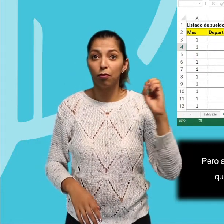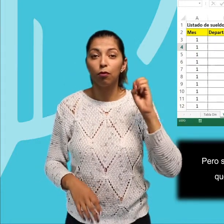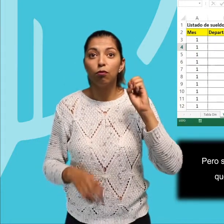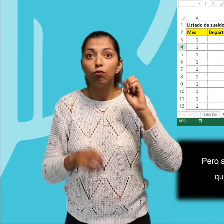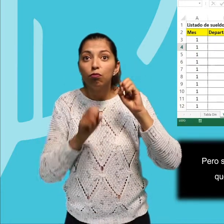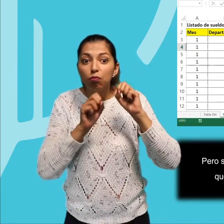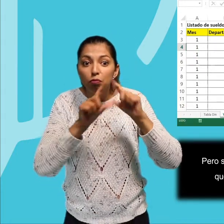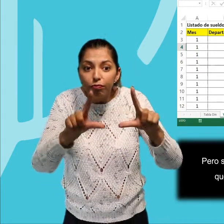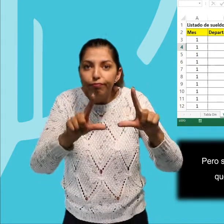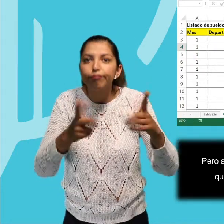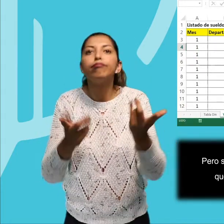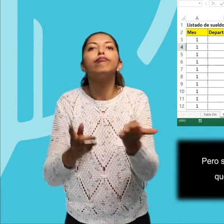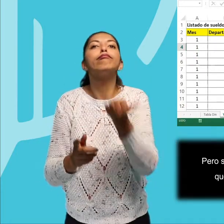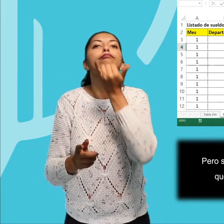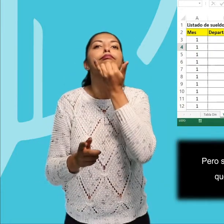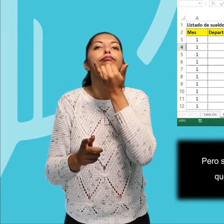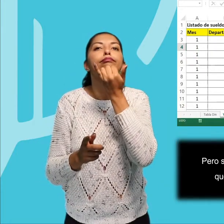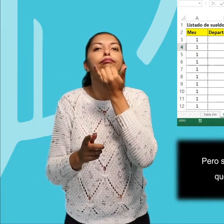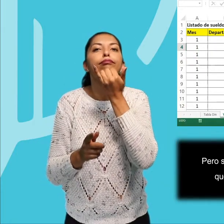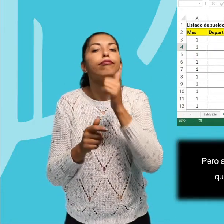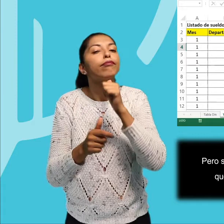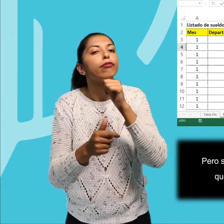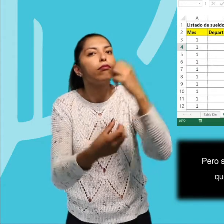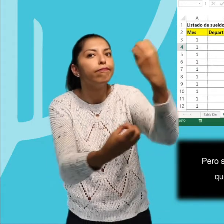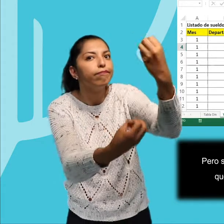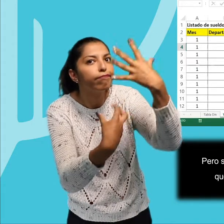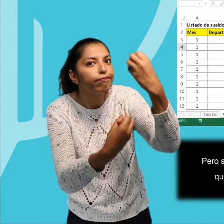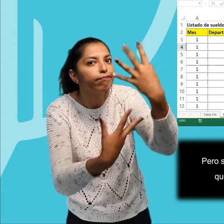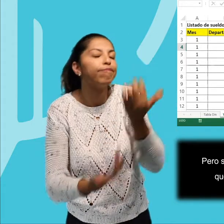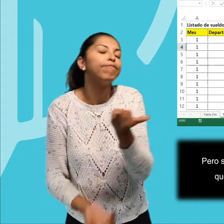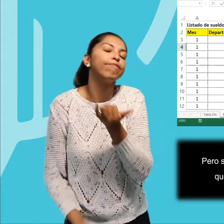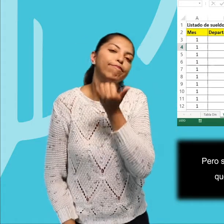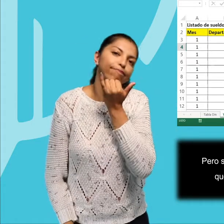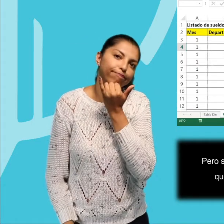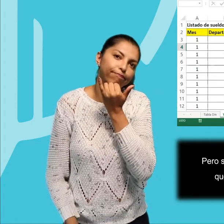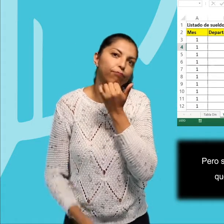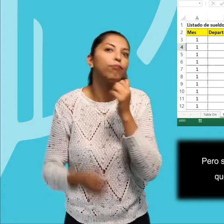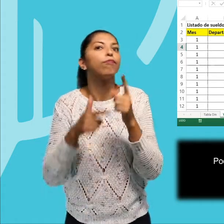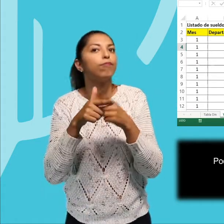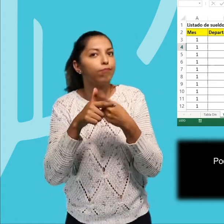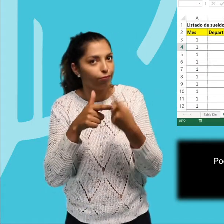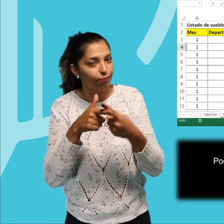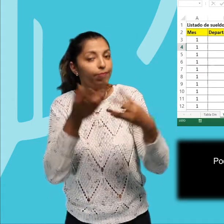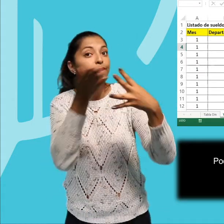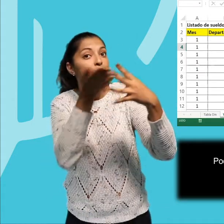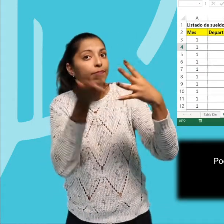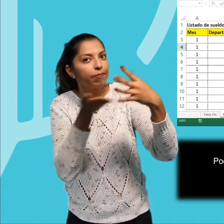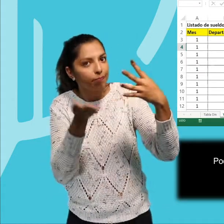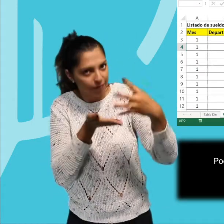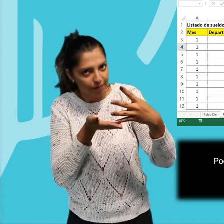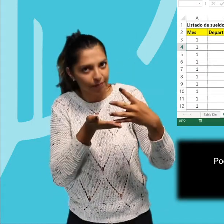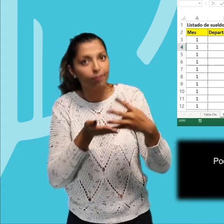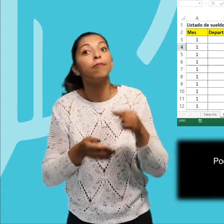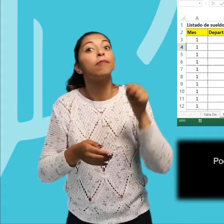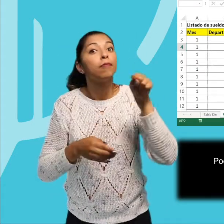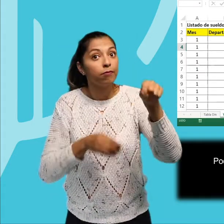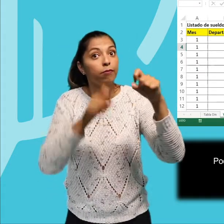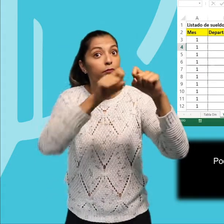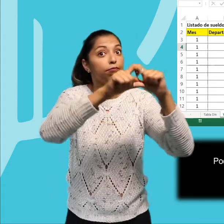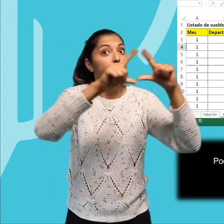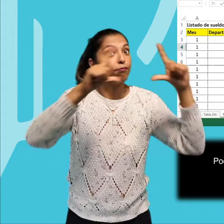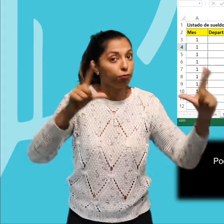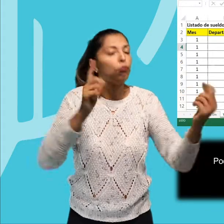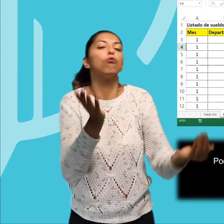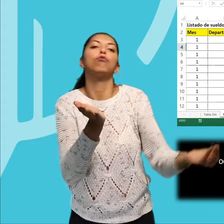despliega el mensaje de error que habíamos descrito, porque está fuera de rango. Podemos hacer clic en el botón